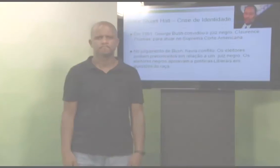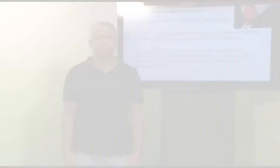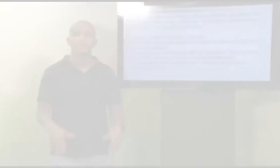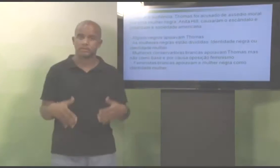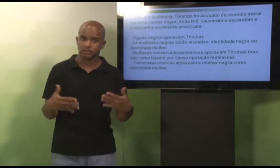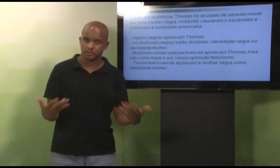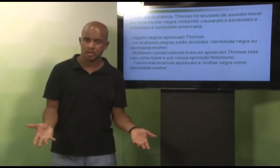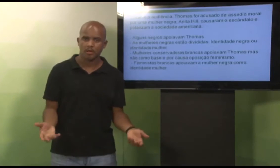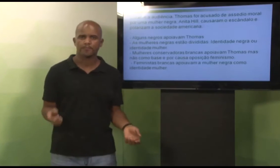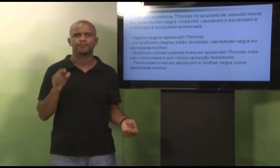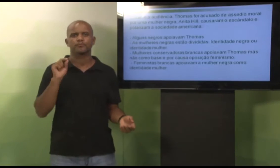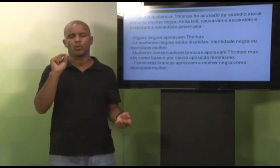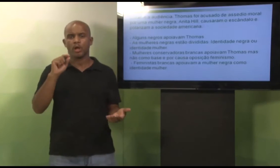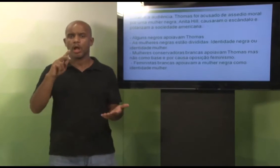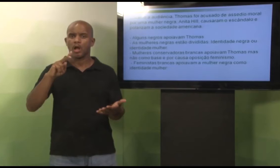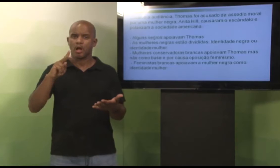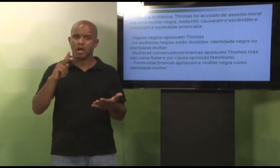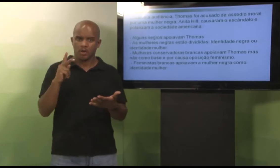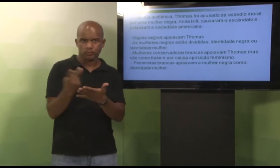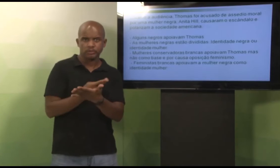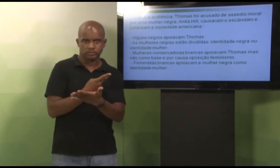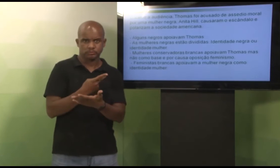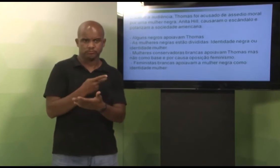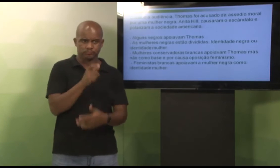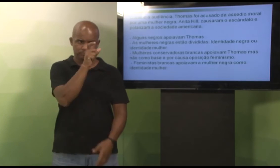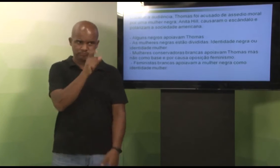essa divergência de opiniões?